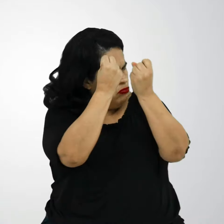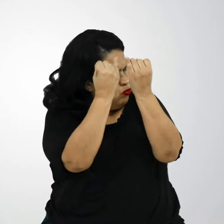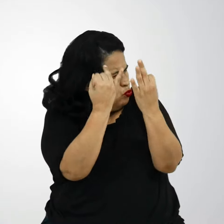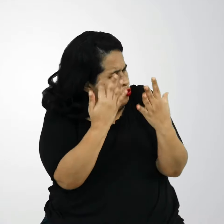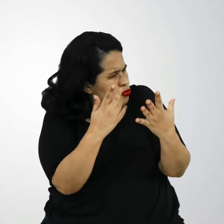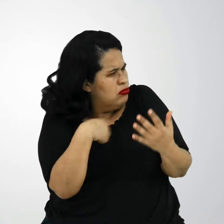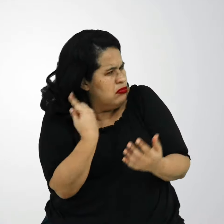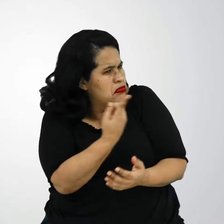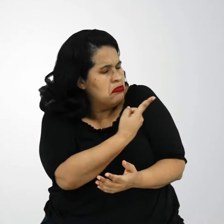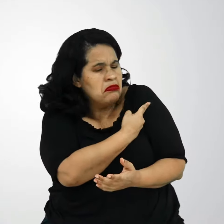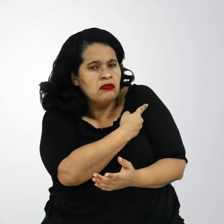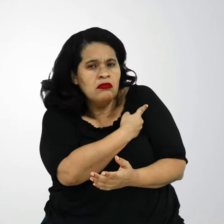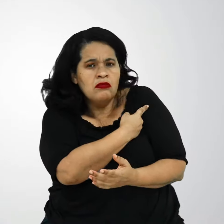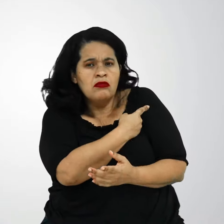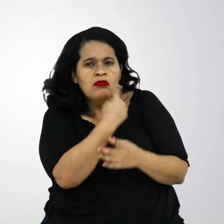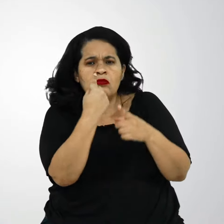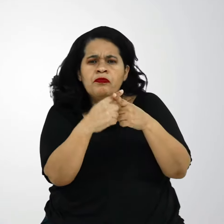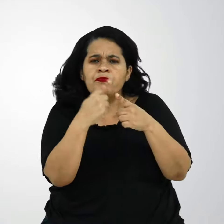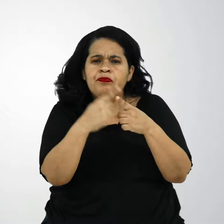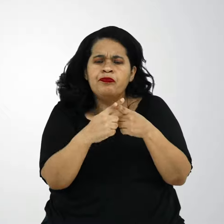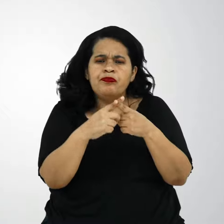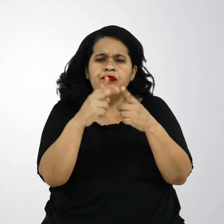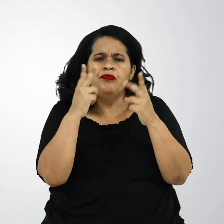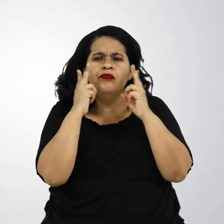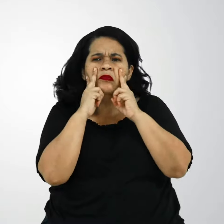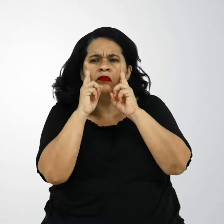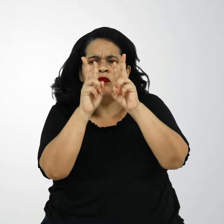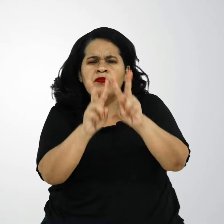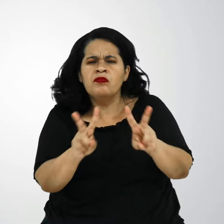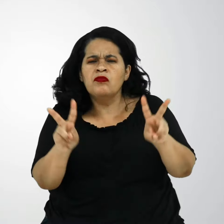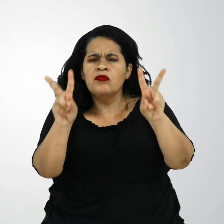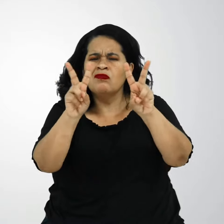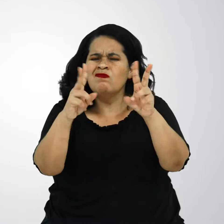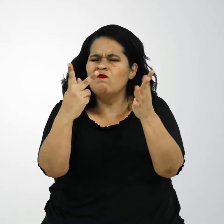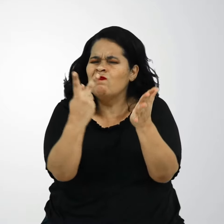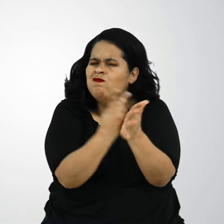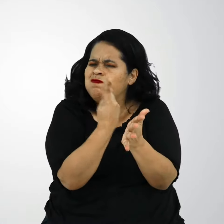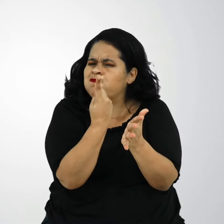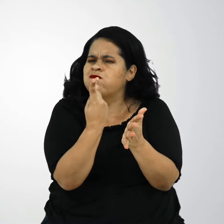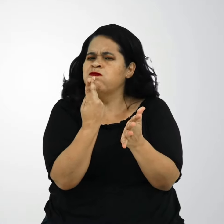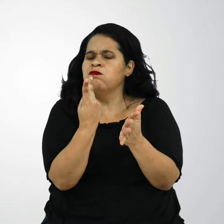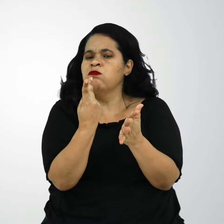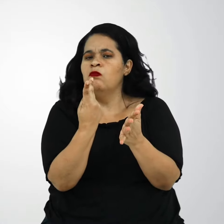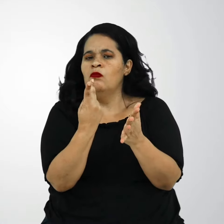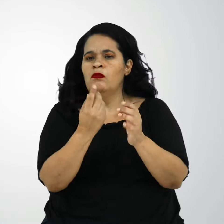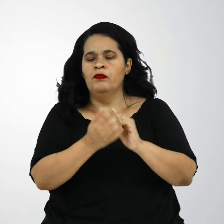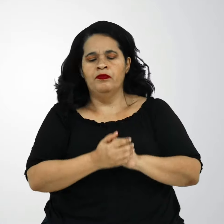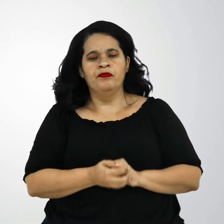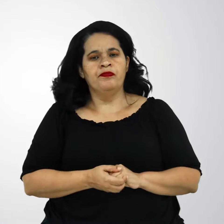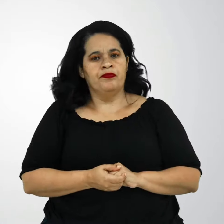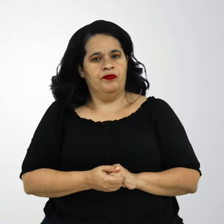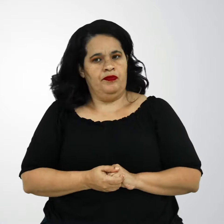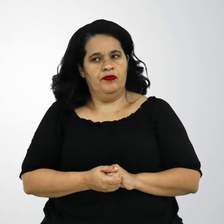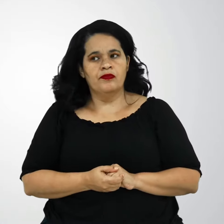histórica. E por que essa visão ela é uma visão equivocada, essa visão puramente histórica?